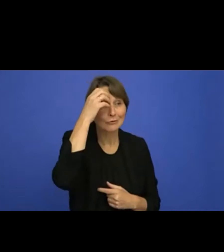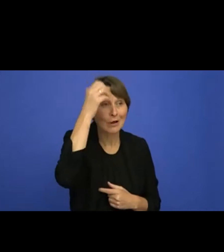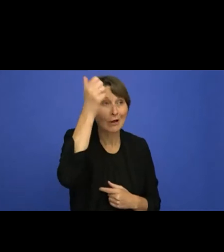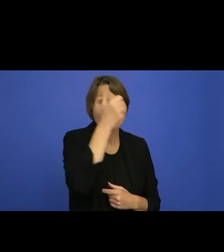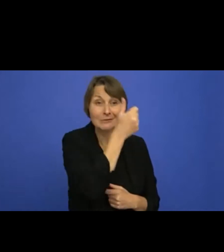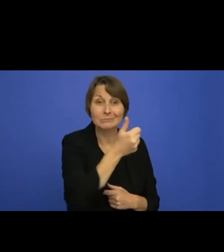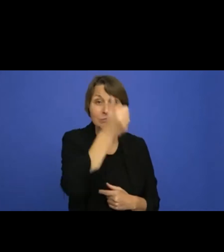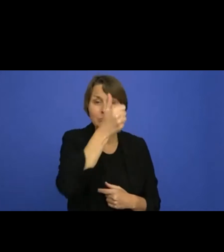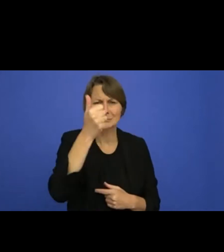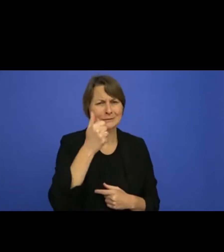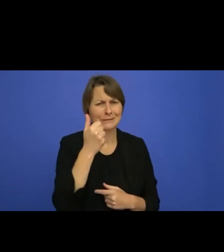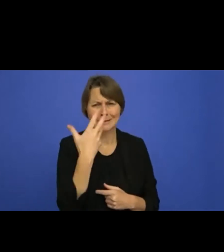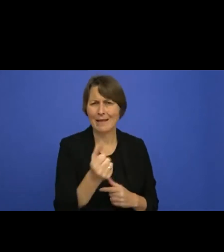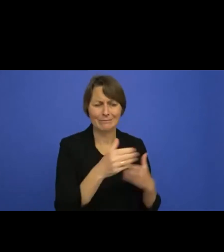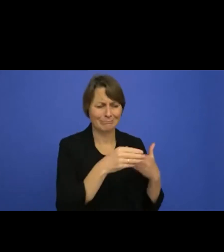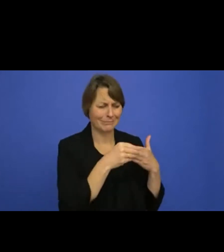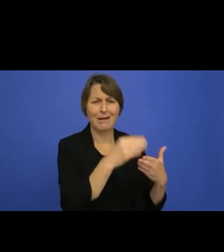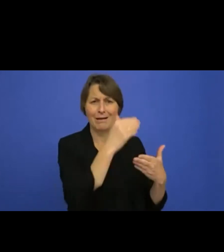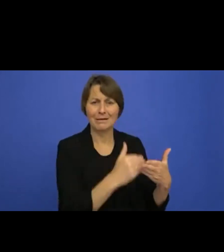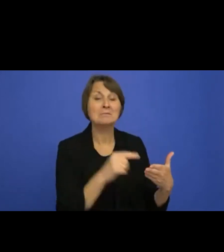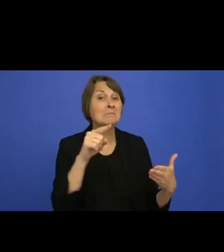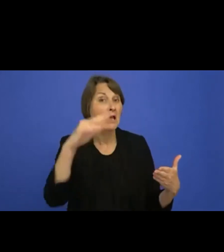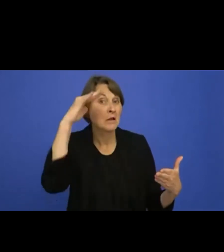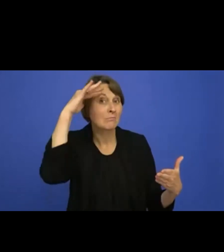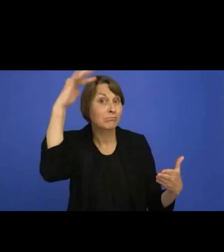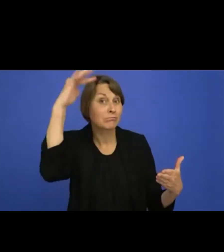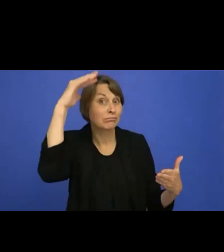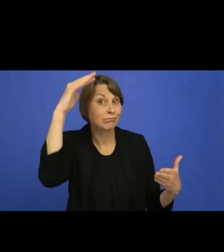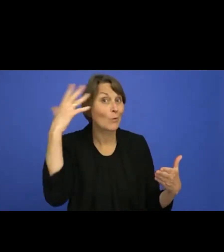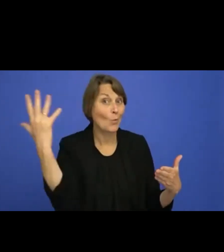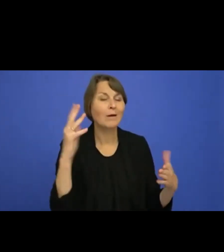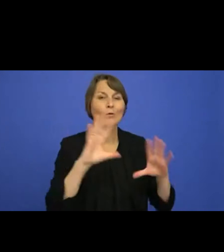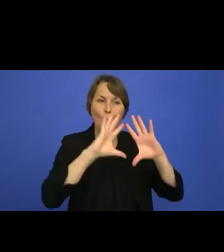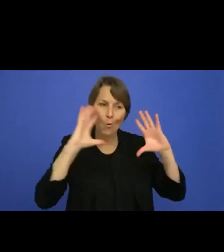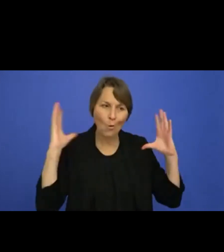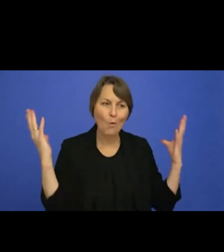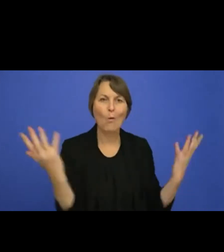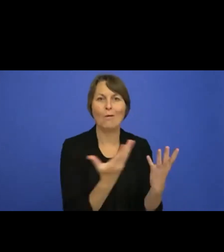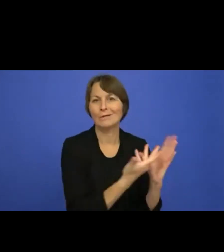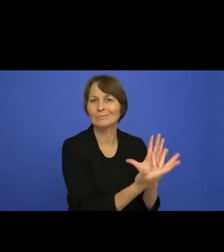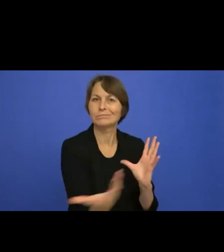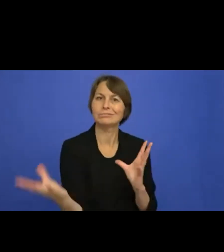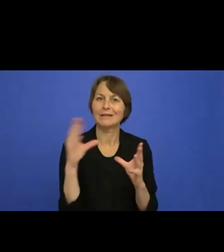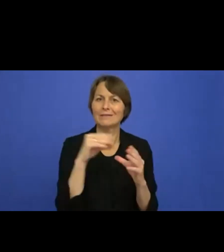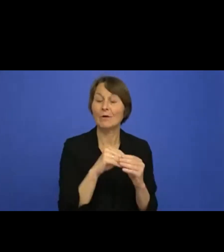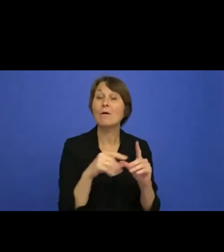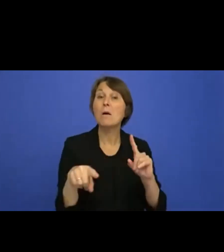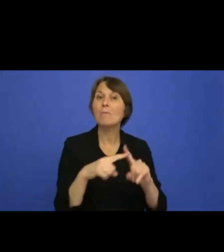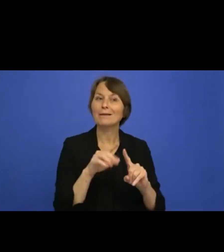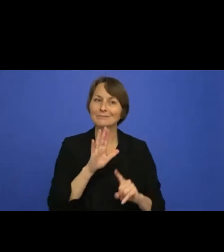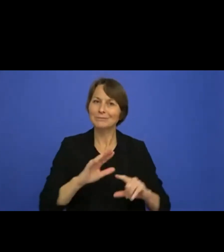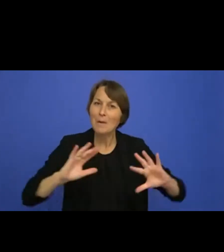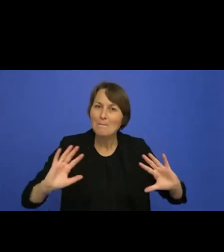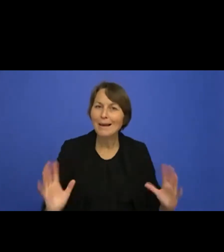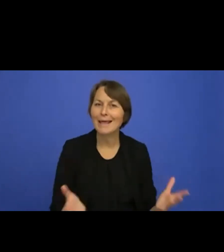prévoient des lignes directrices de programmes qui ont cette approche holistique, donc très